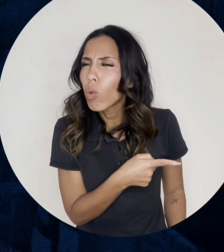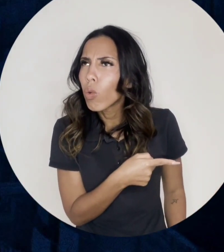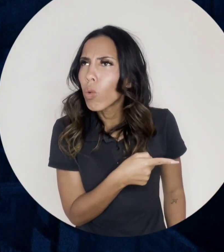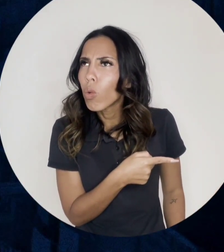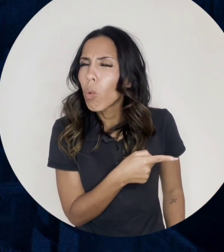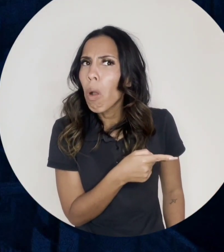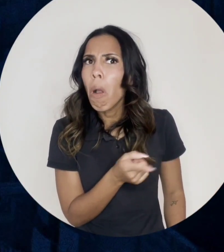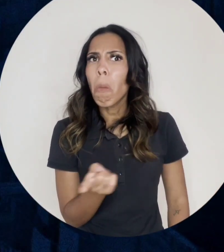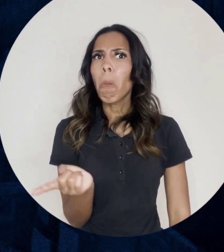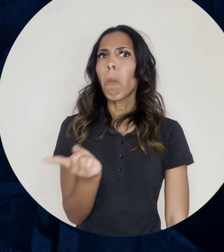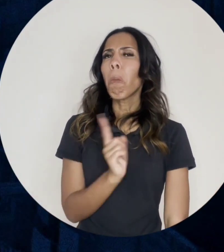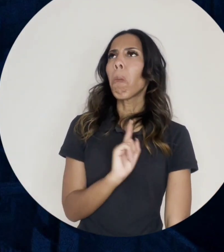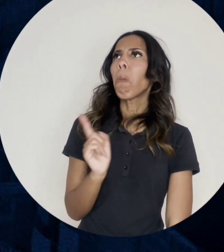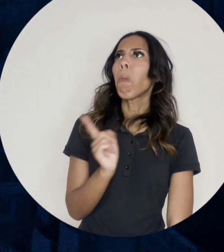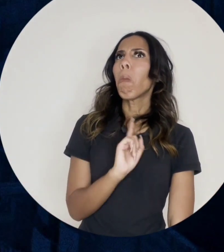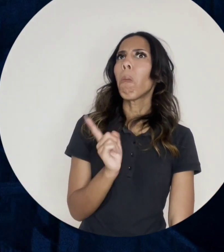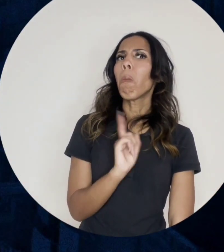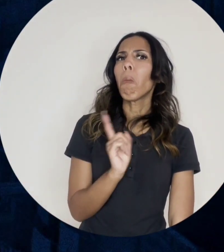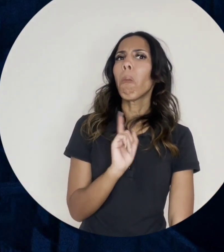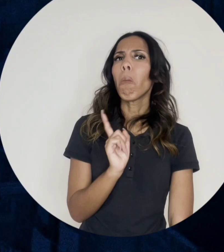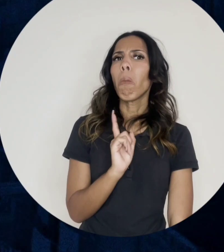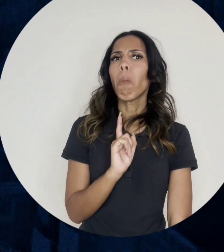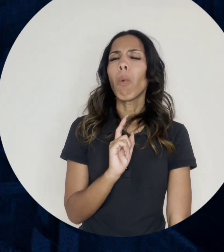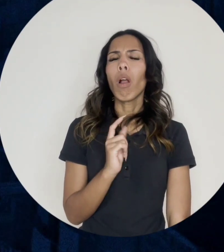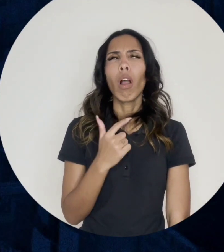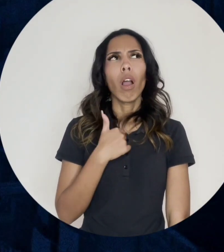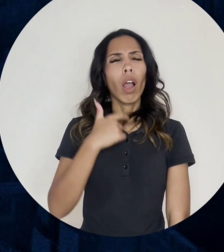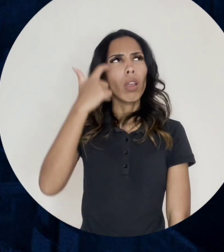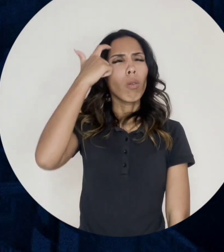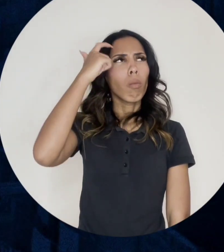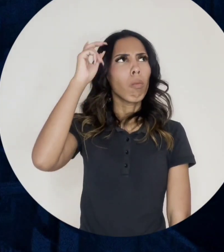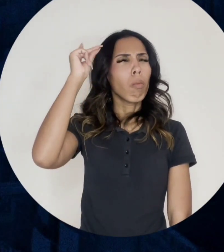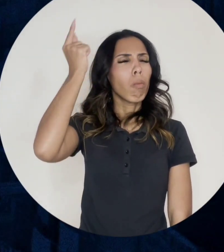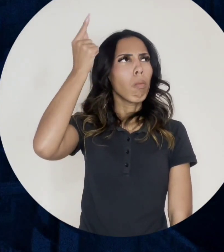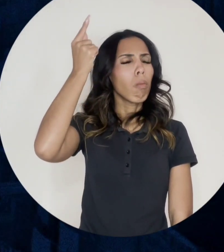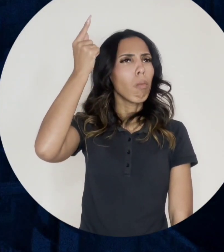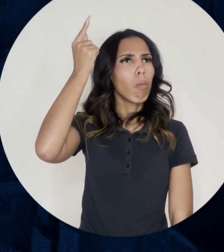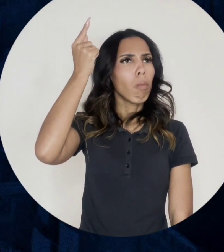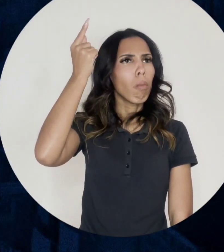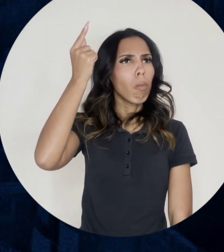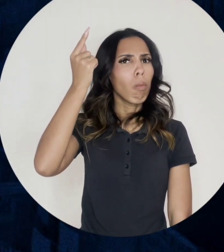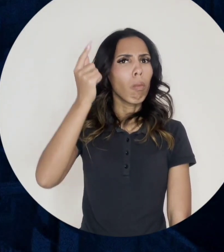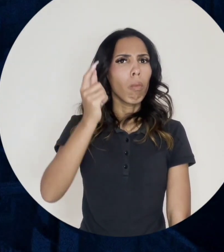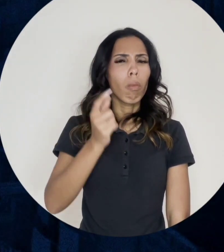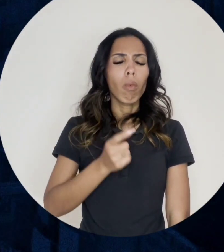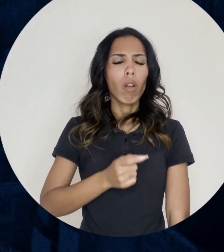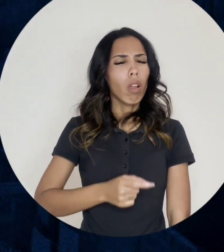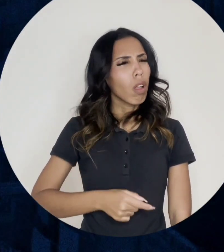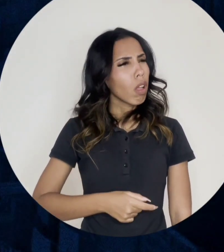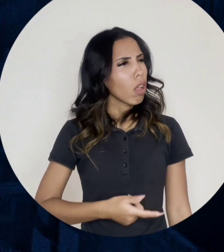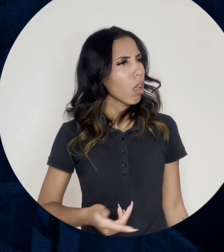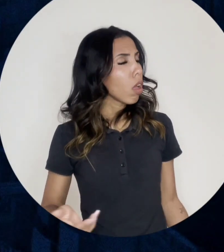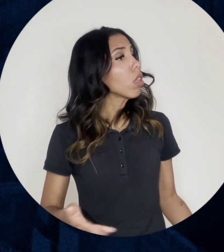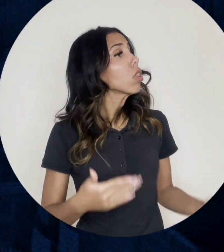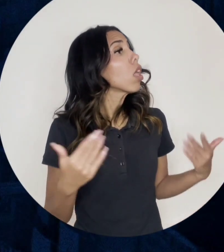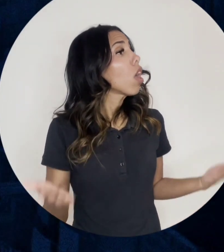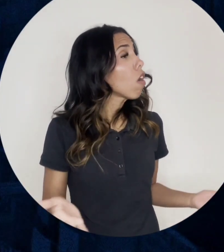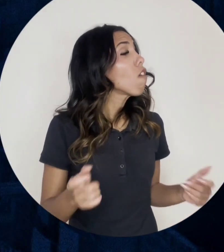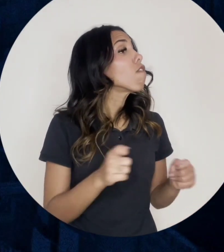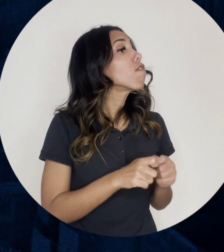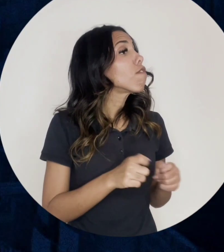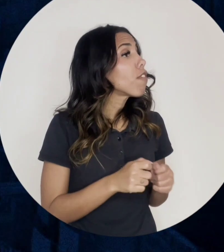Aí, não, foi um dos momentos meus de lucidez, tá? Aí, não. Aí ele virou e falou: pois é, então